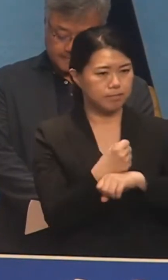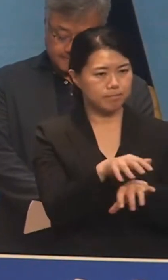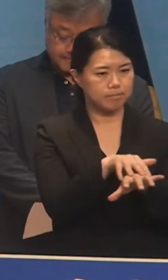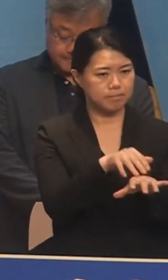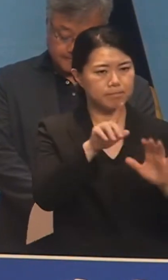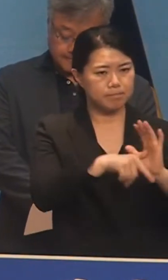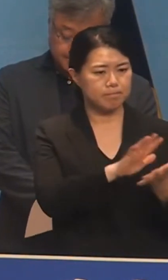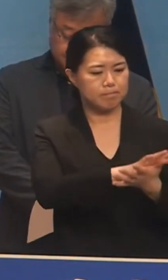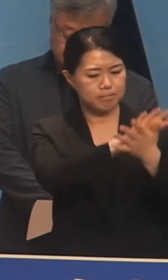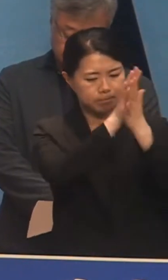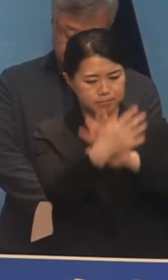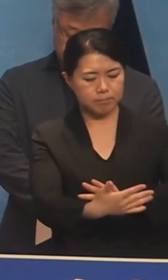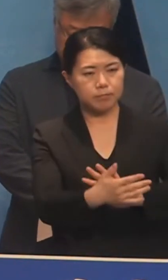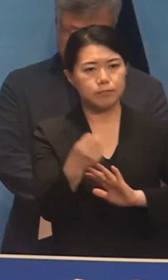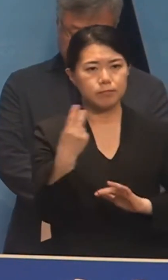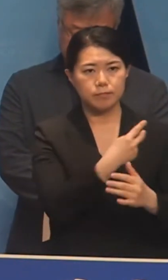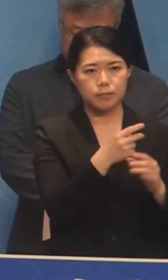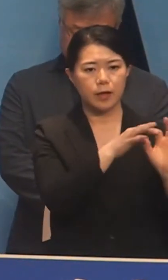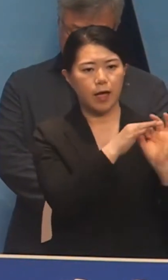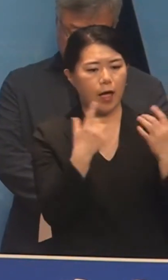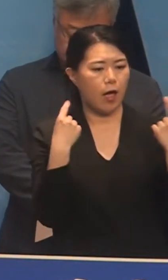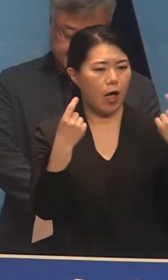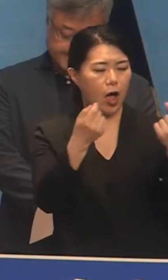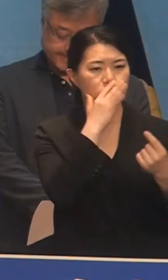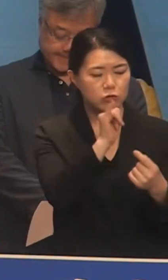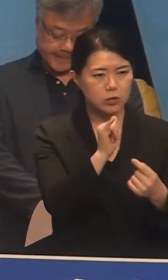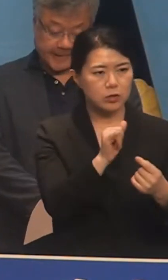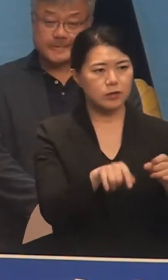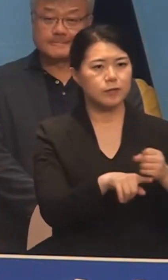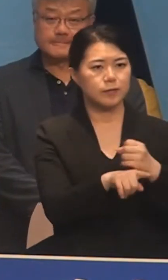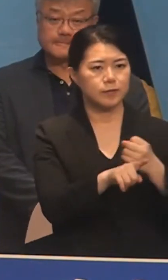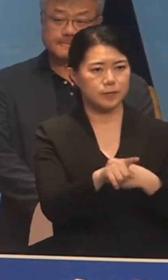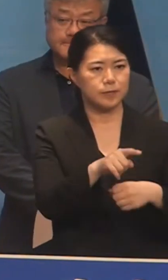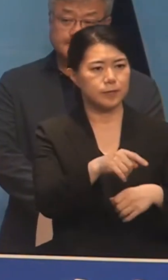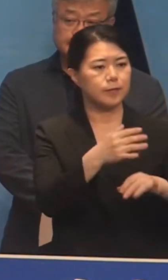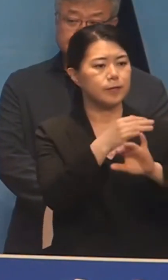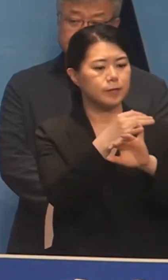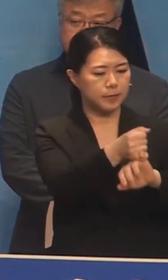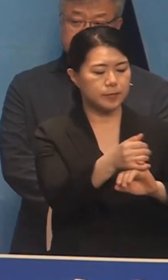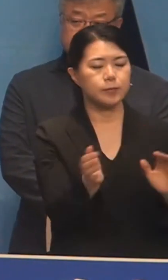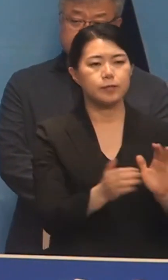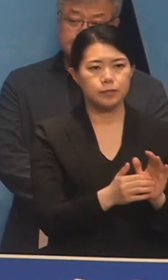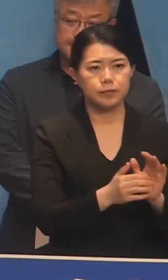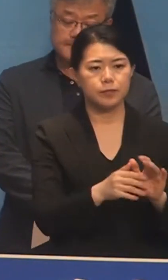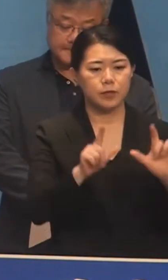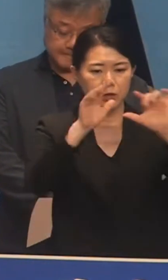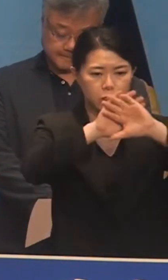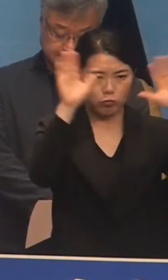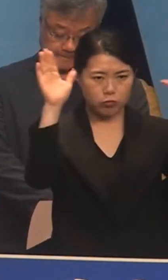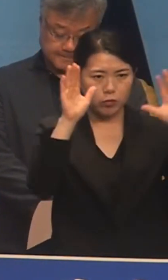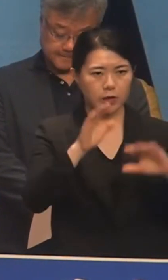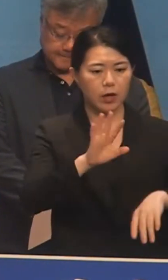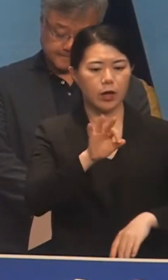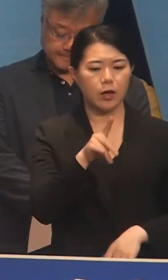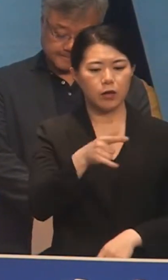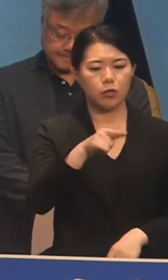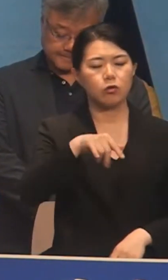구조적 전환과 지속 가능한 과학 생태계 구축을 약속했습니다. 기후,